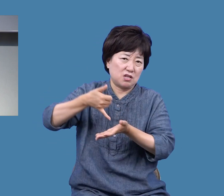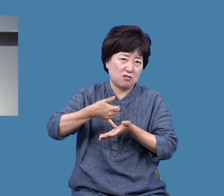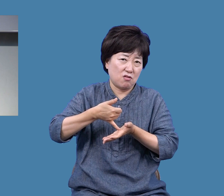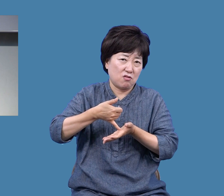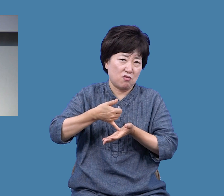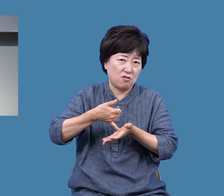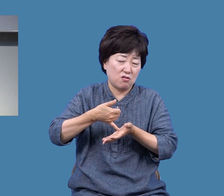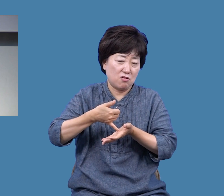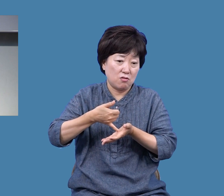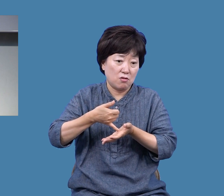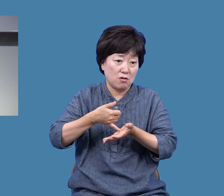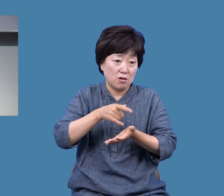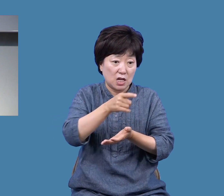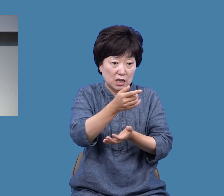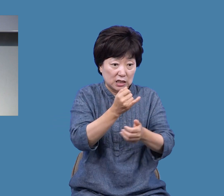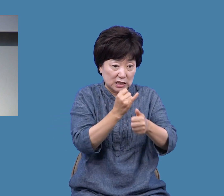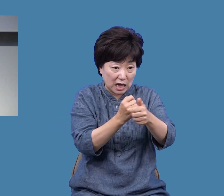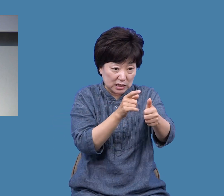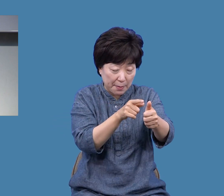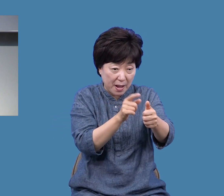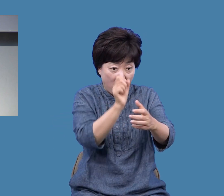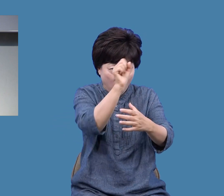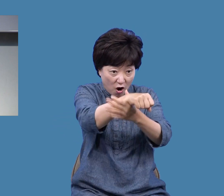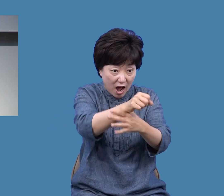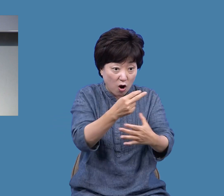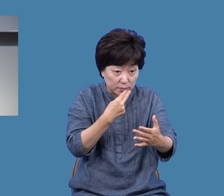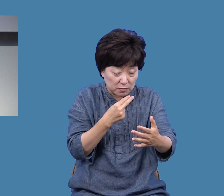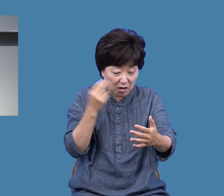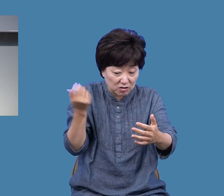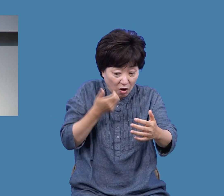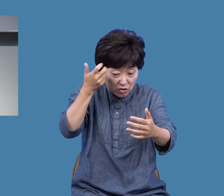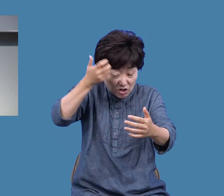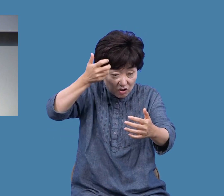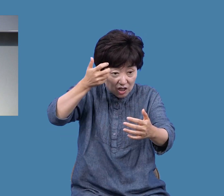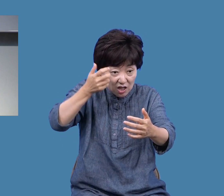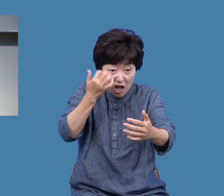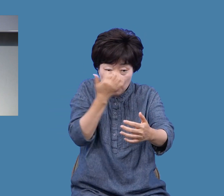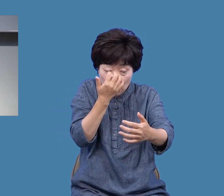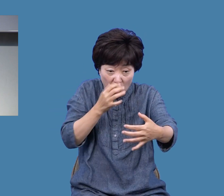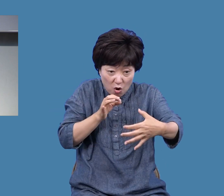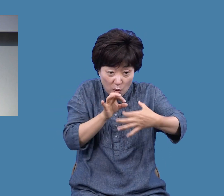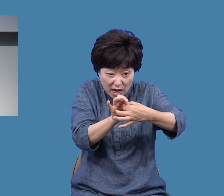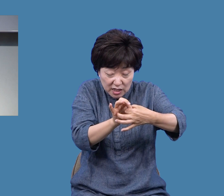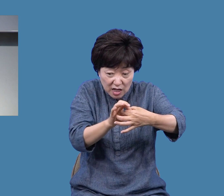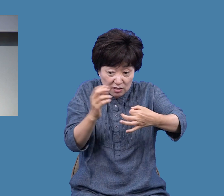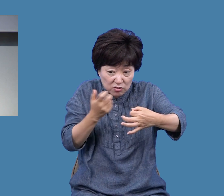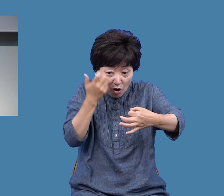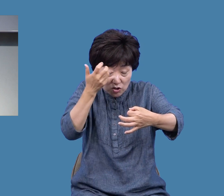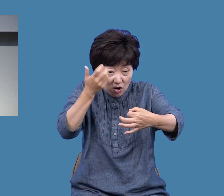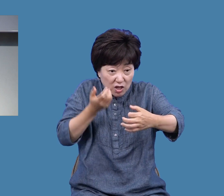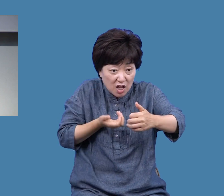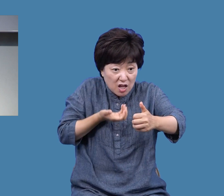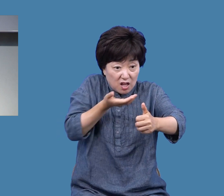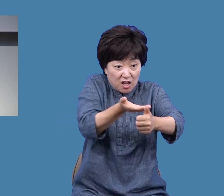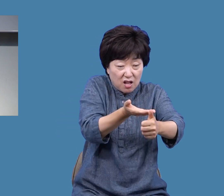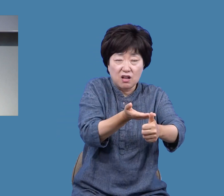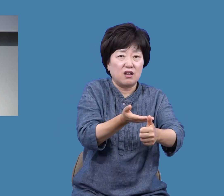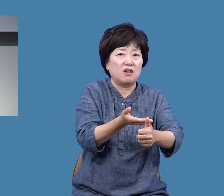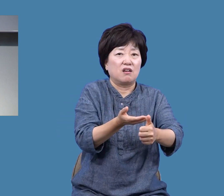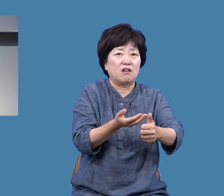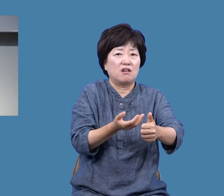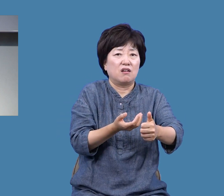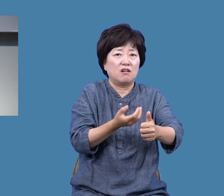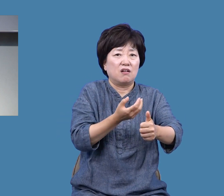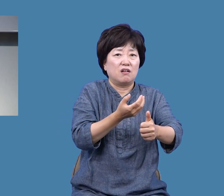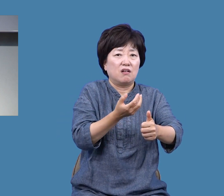막론하고 본인의 허락이 없는데 그 사람 인생에 들어가지 않으세요. 본인의 허락이 없는데 그 사람 인생에 함부로 들어가지